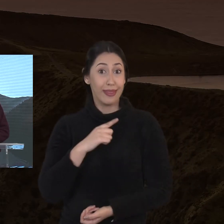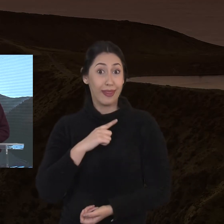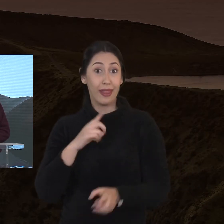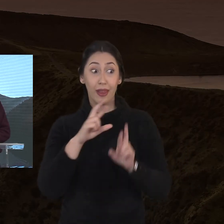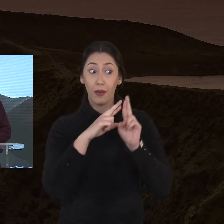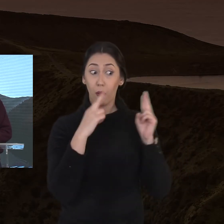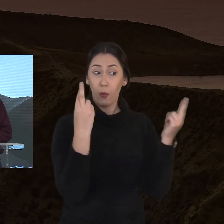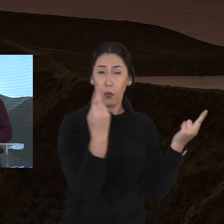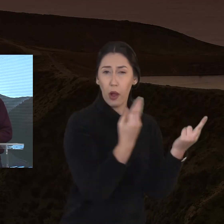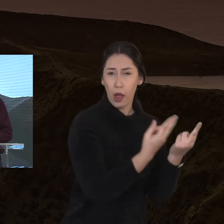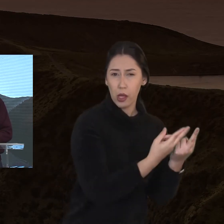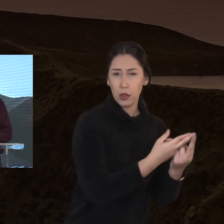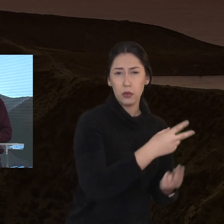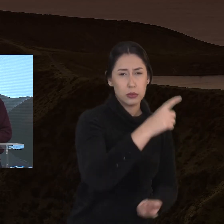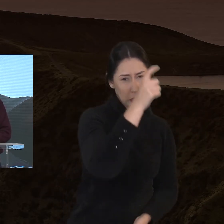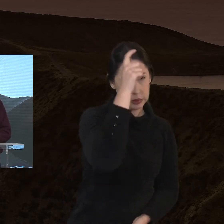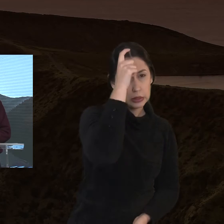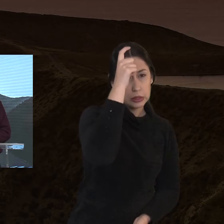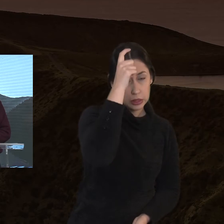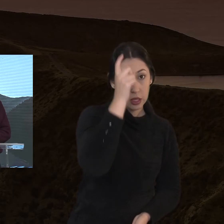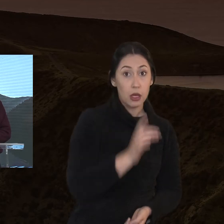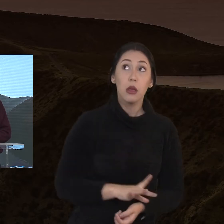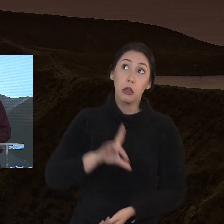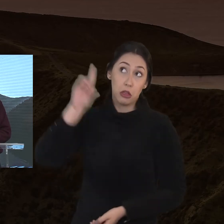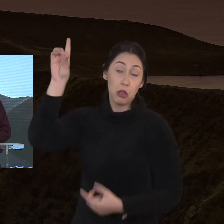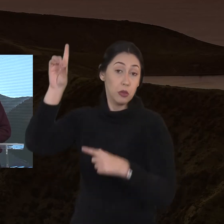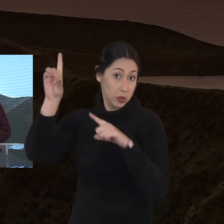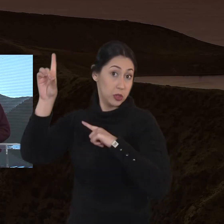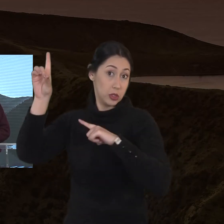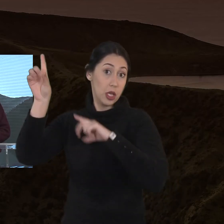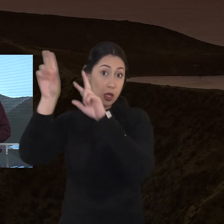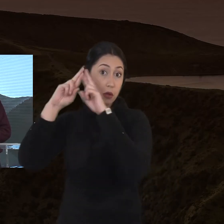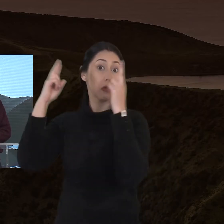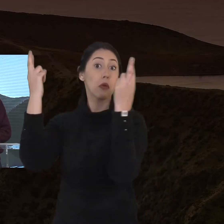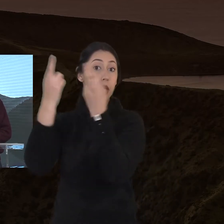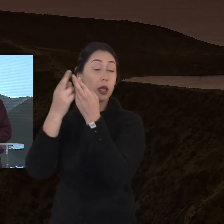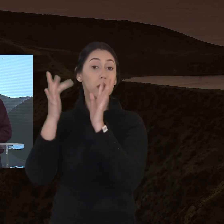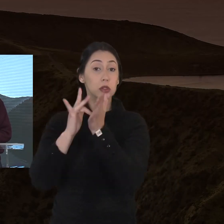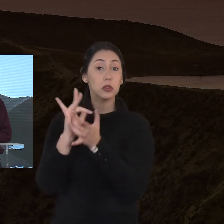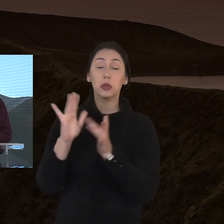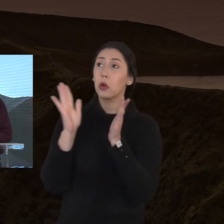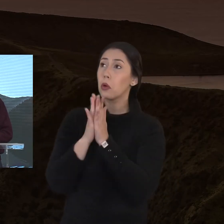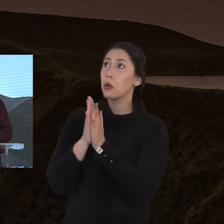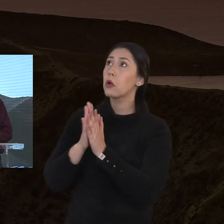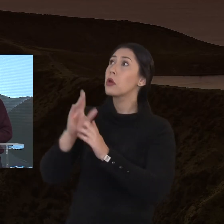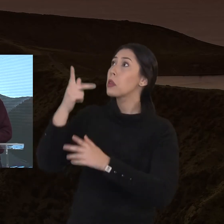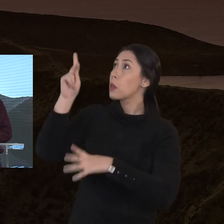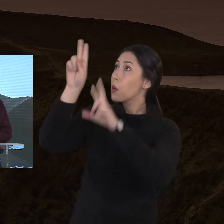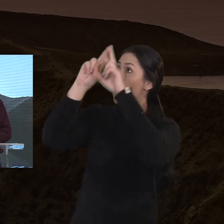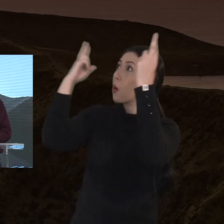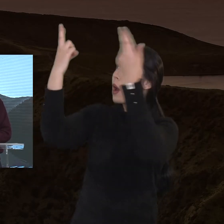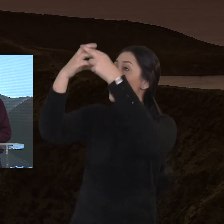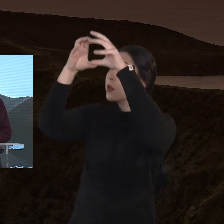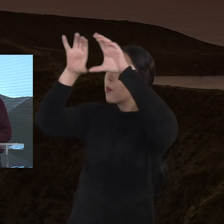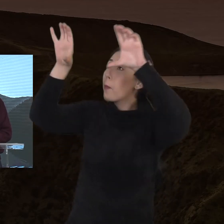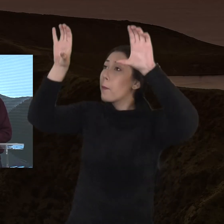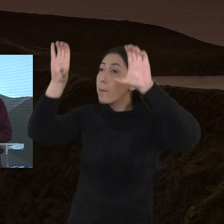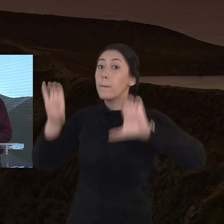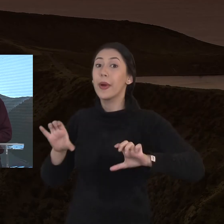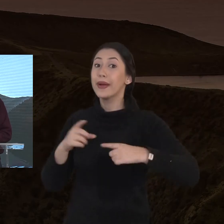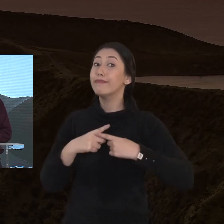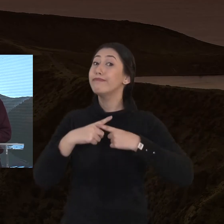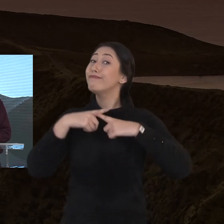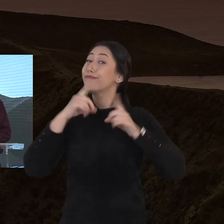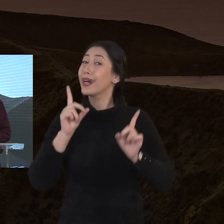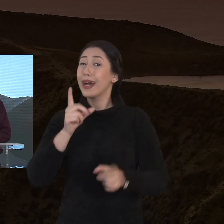de satanás deus tem o seu reino jesus orou venha o teu reino mas satanás